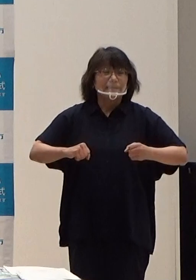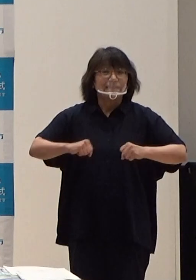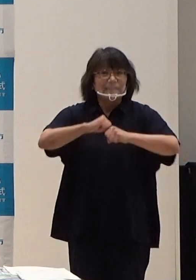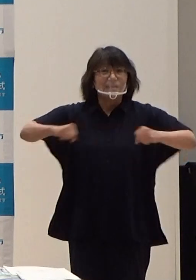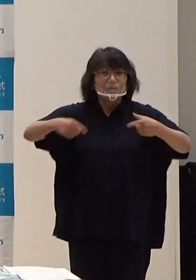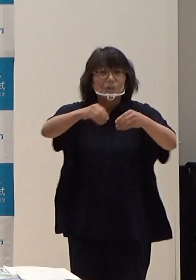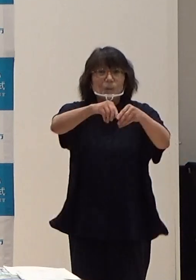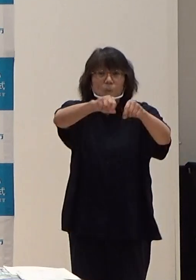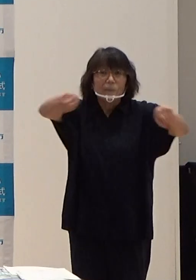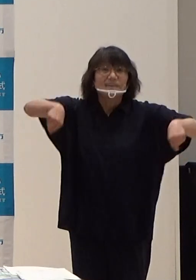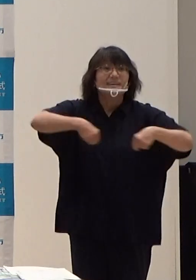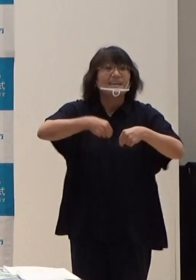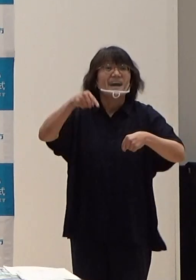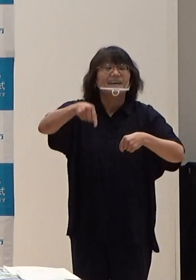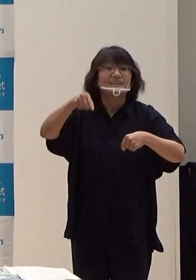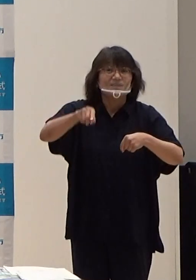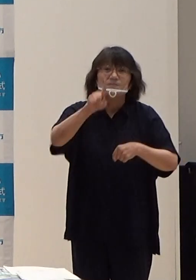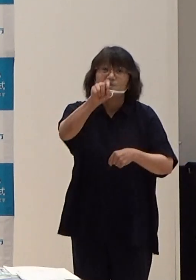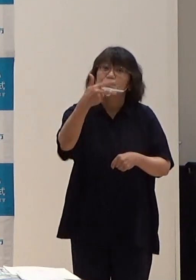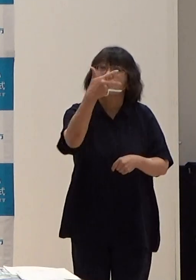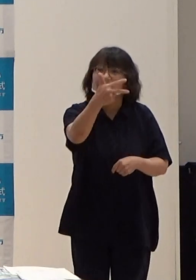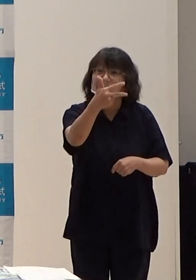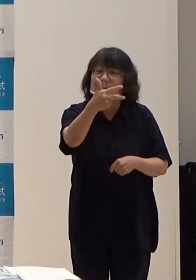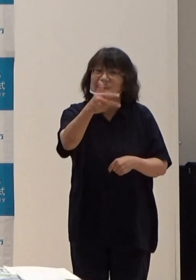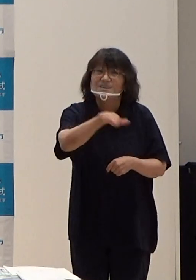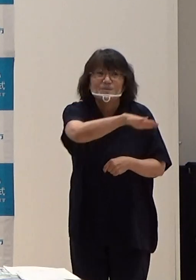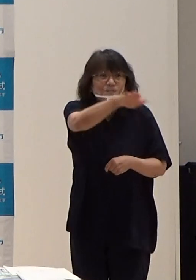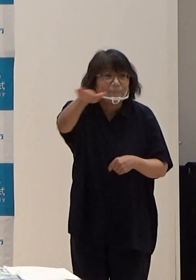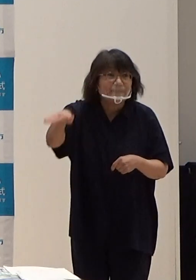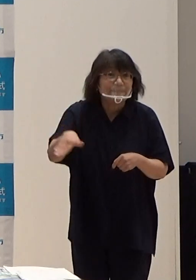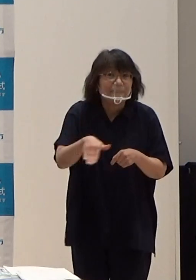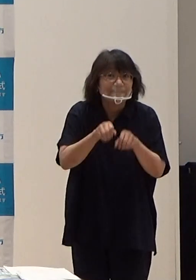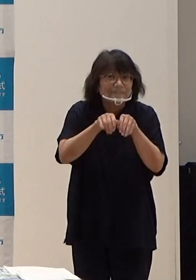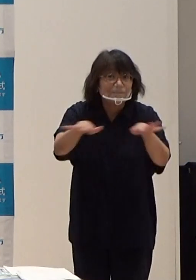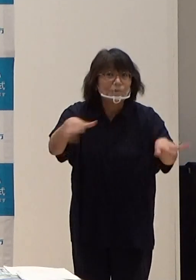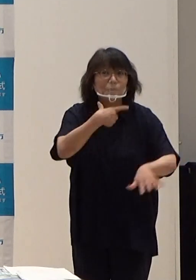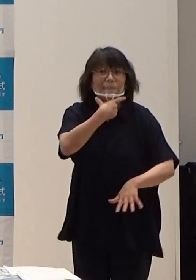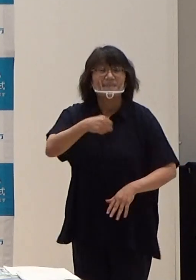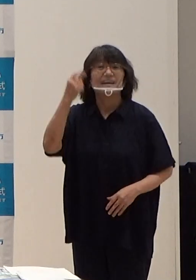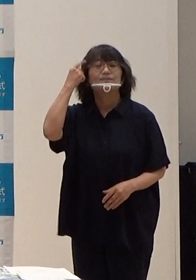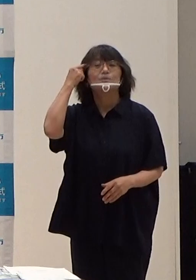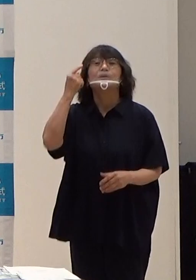取り組みましょうよということで展開してまいります。